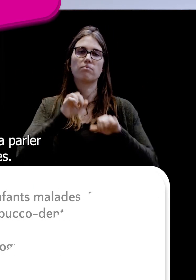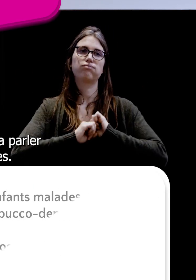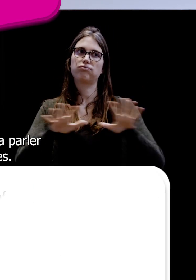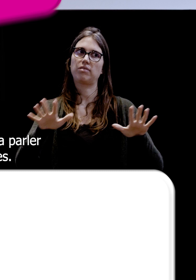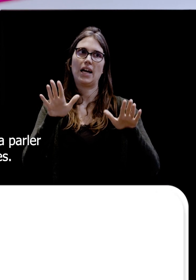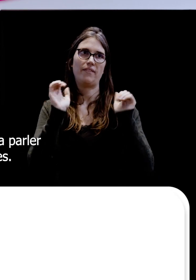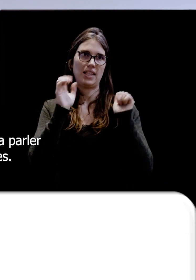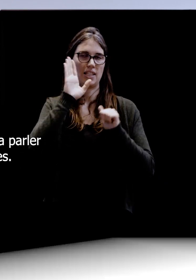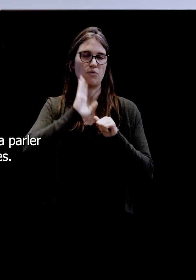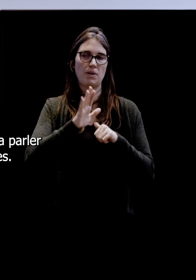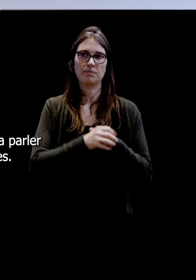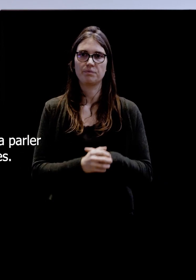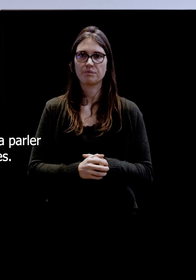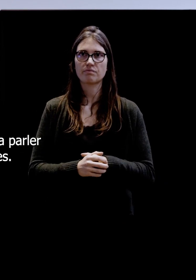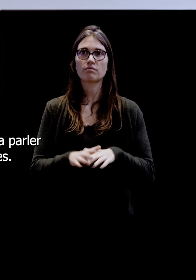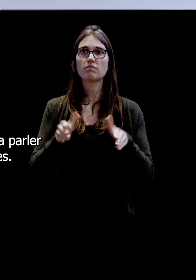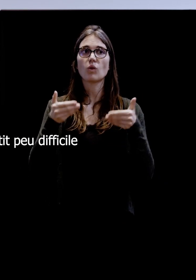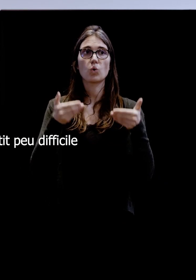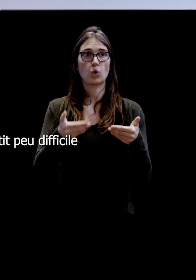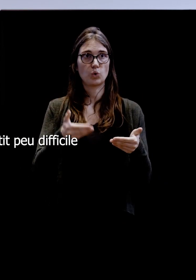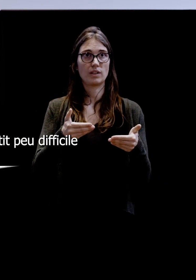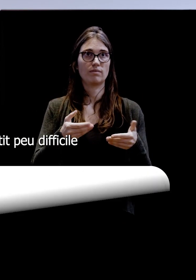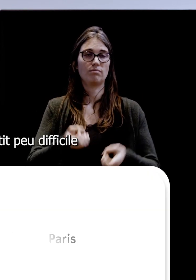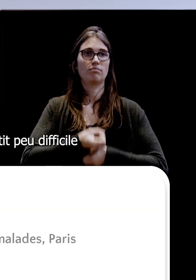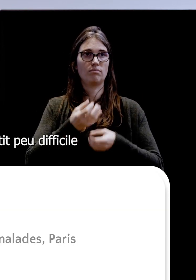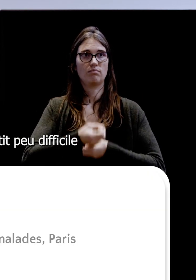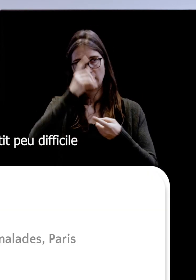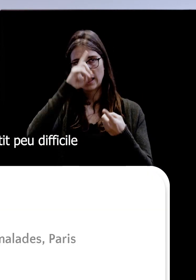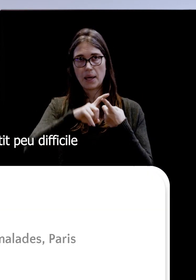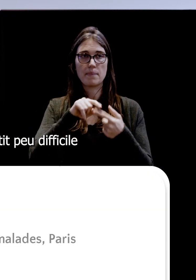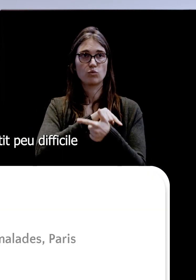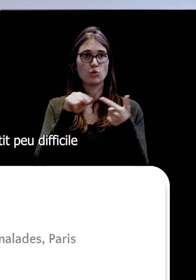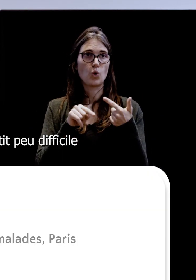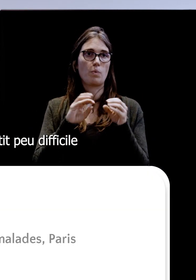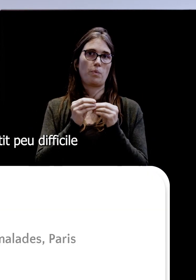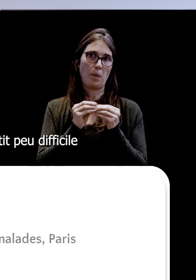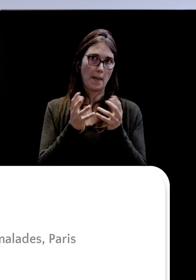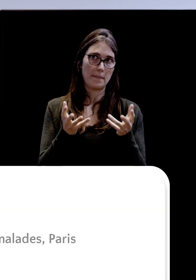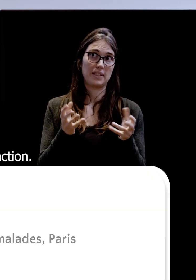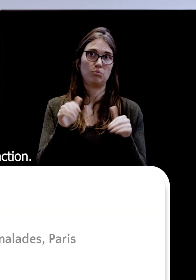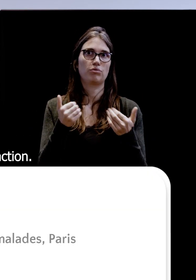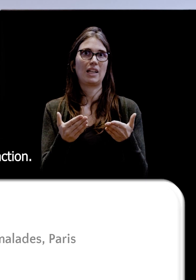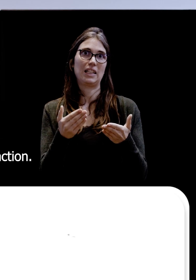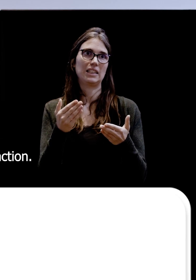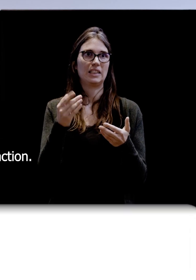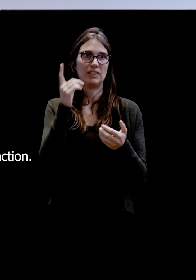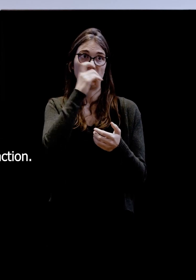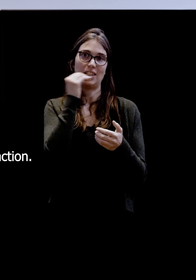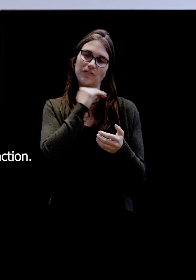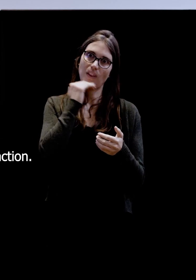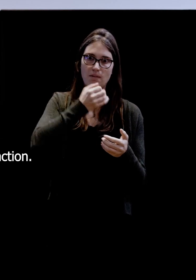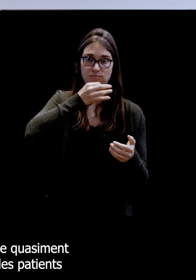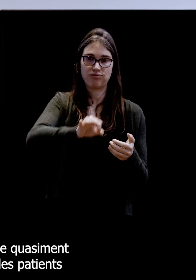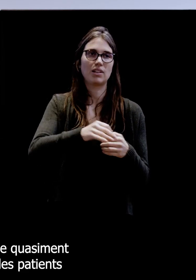on va parler d'un problème, de deux problèmes. C'est pour ça que c'est un petit peu difficile d'aller vite. L'alimentation et